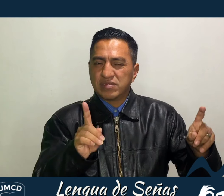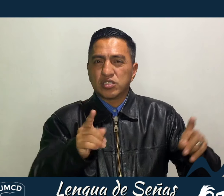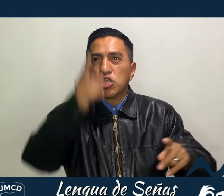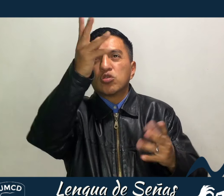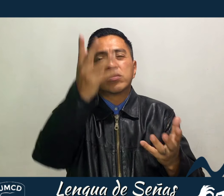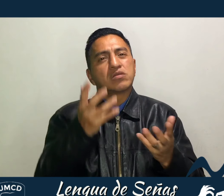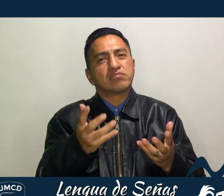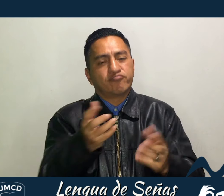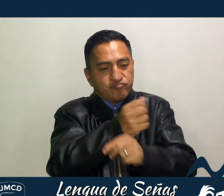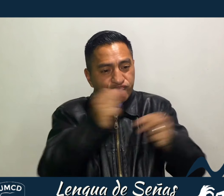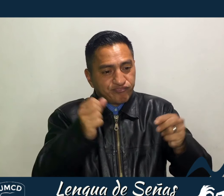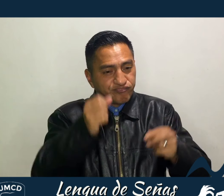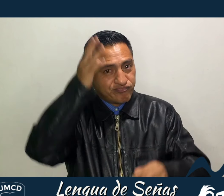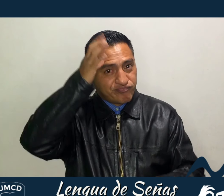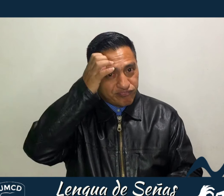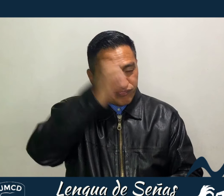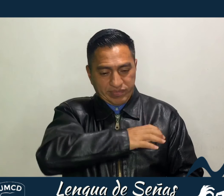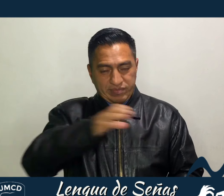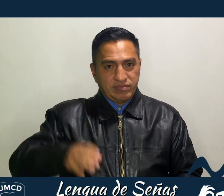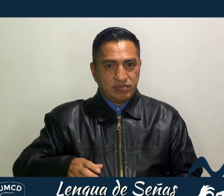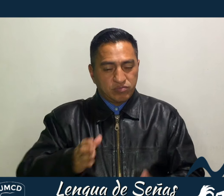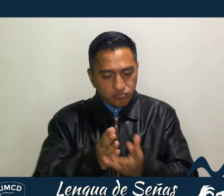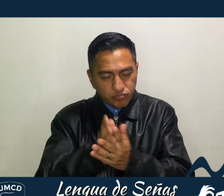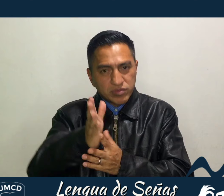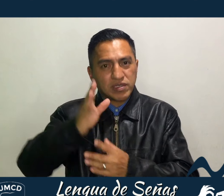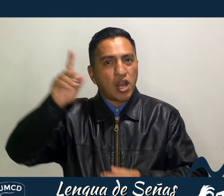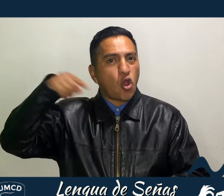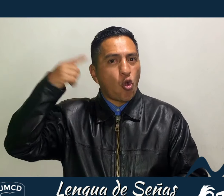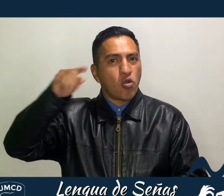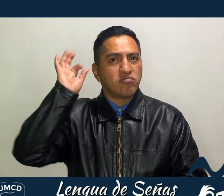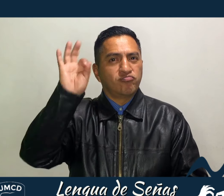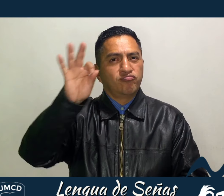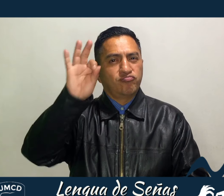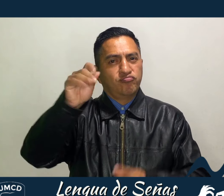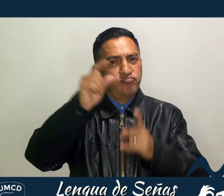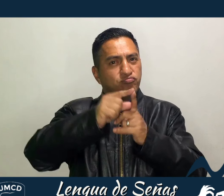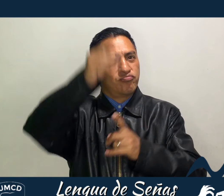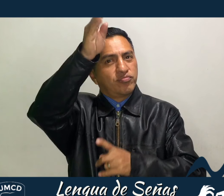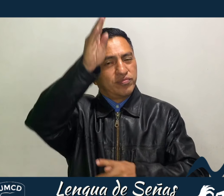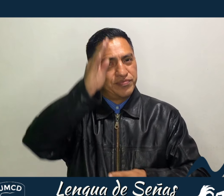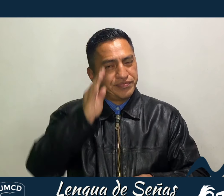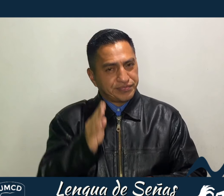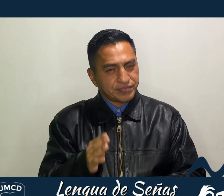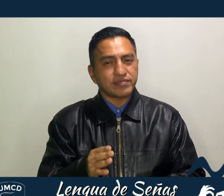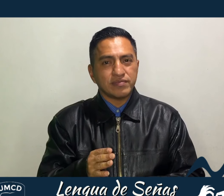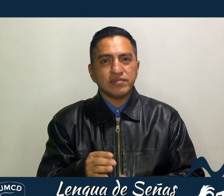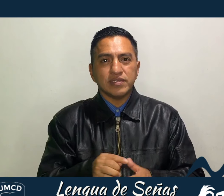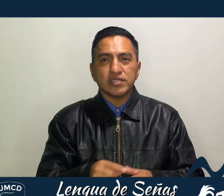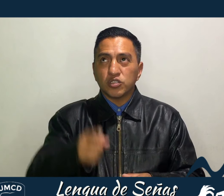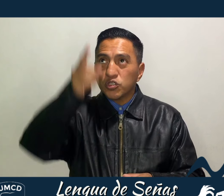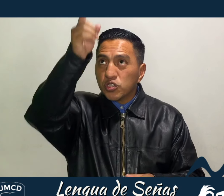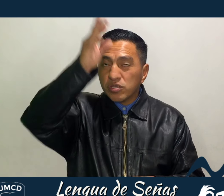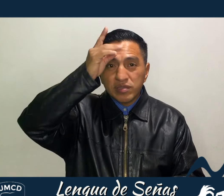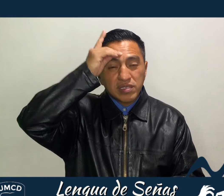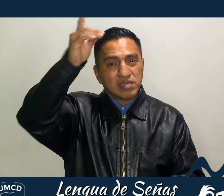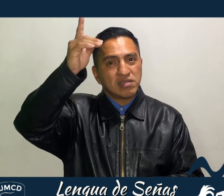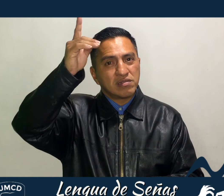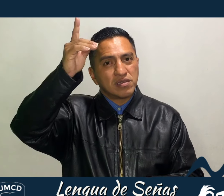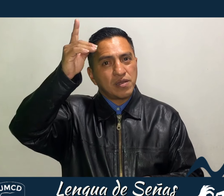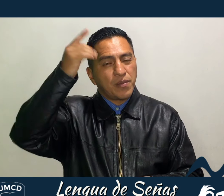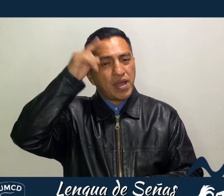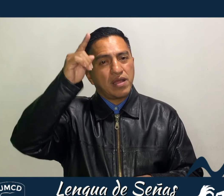salvar a los creyentes por medio de la locura de la predicación. Y sí, Dios ha